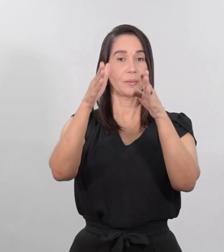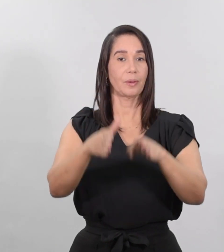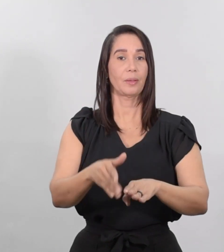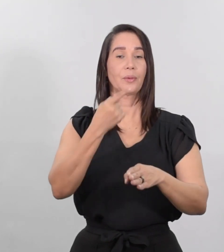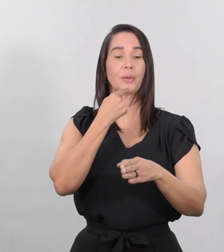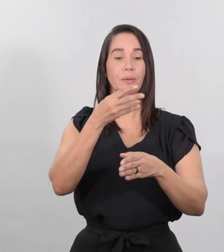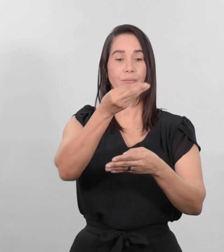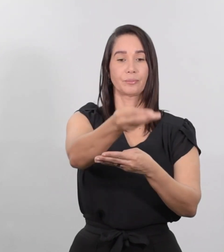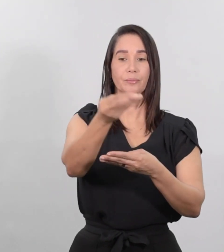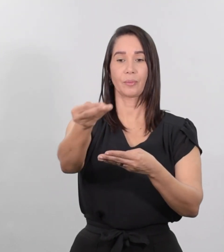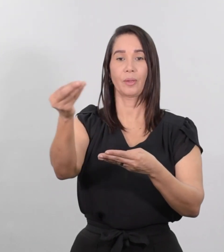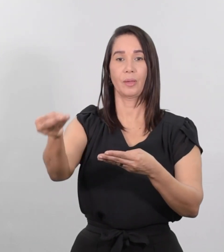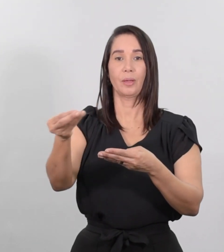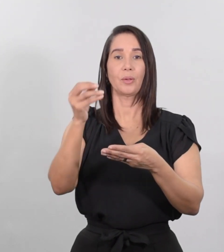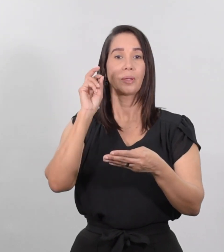repartió diez onzas de oro, diciéndoles,